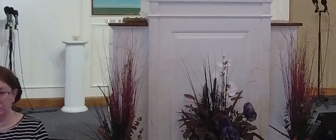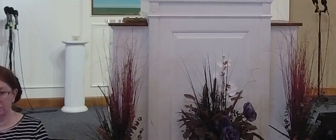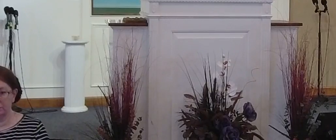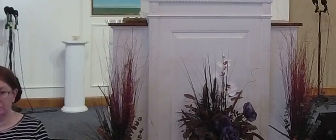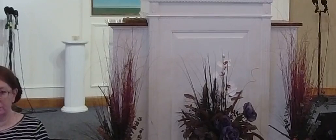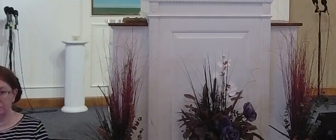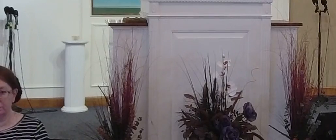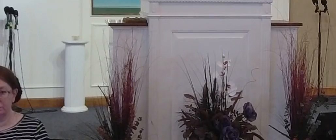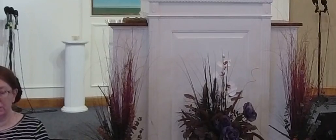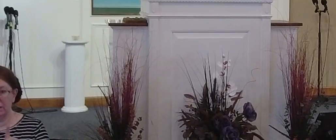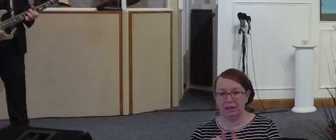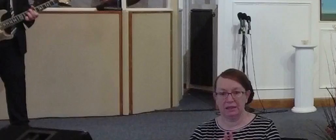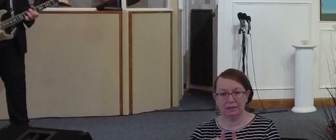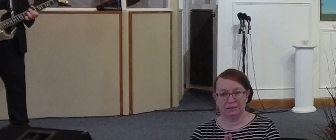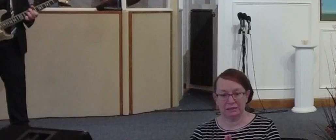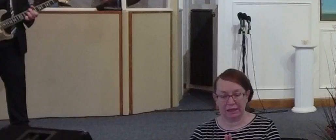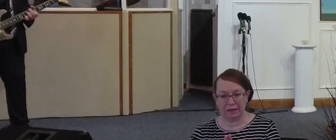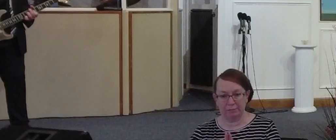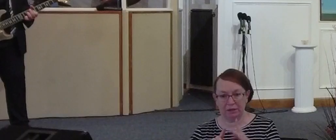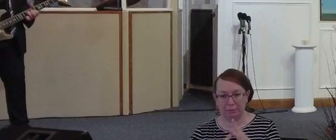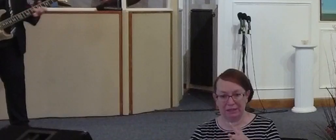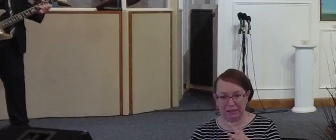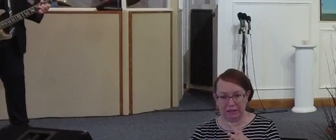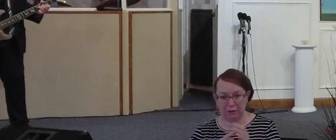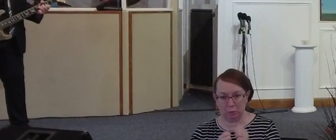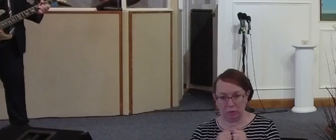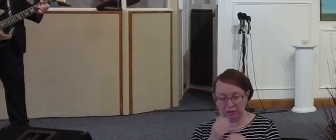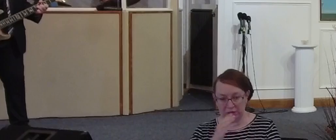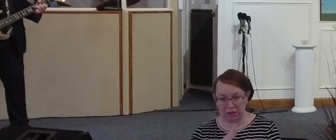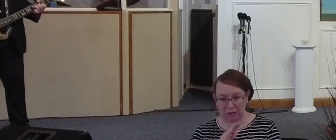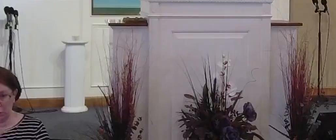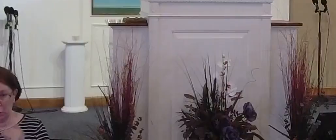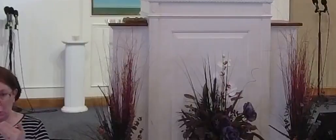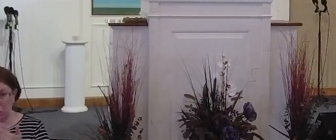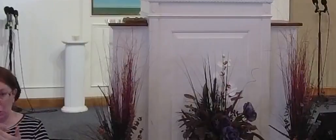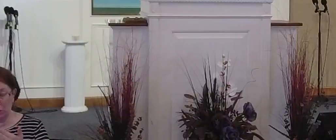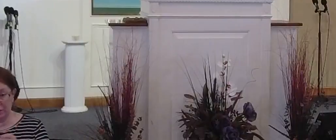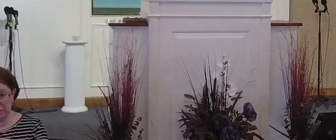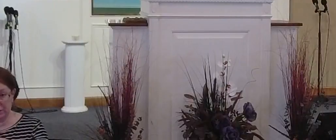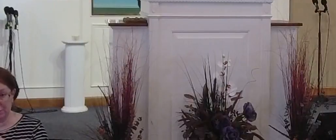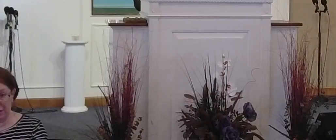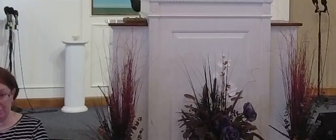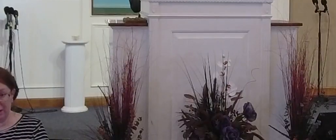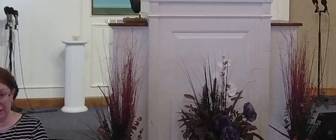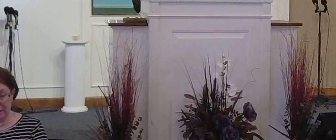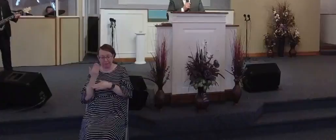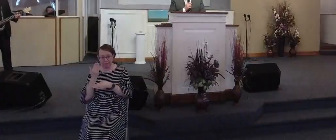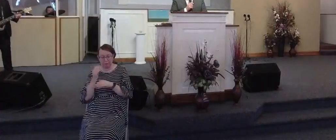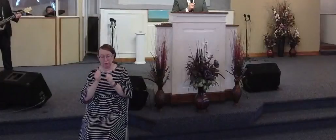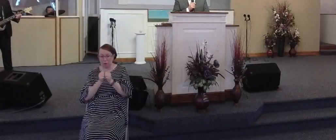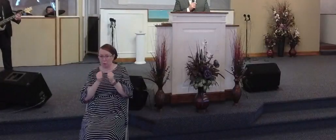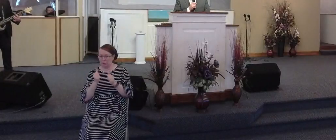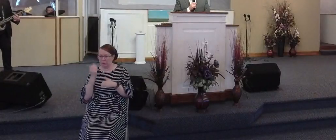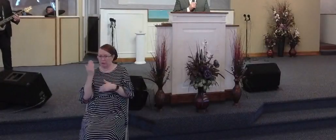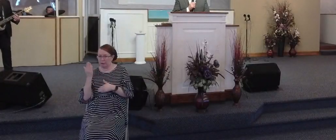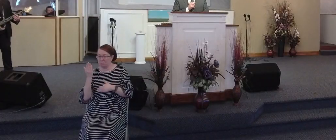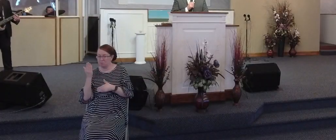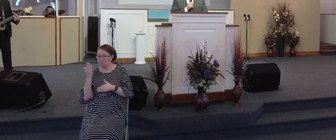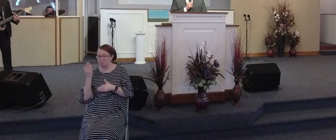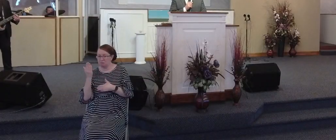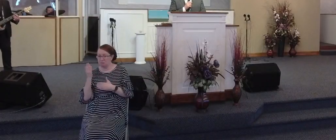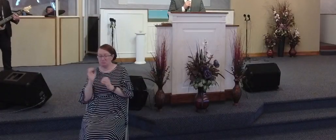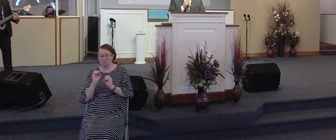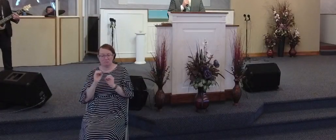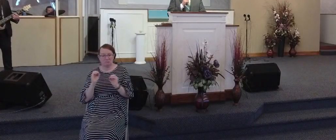y el Verbo era Dios. Lo mismo sucedió al principio con Dios. Todas las cosas por Él fueron hechas, y sin